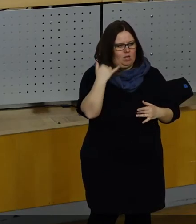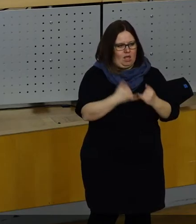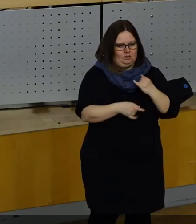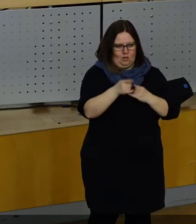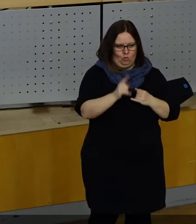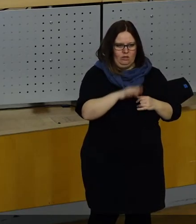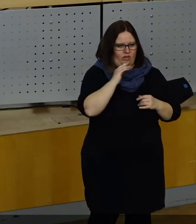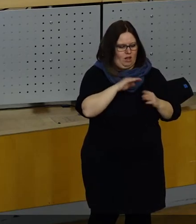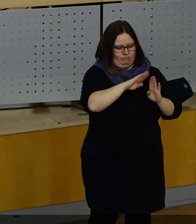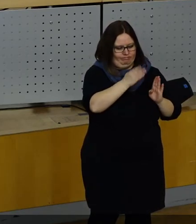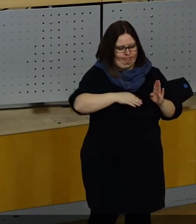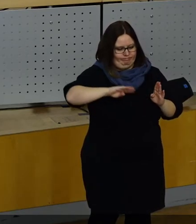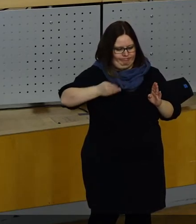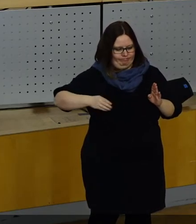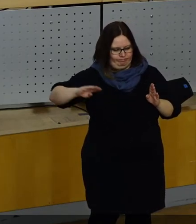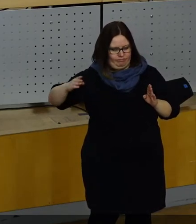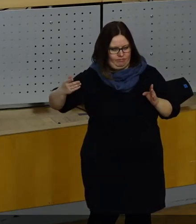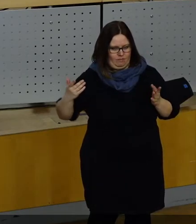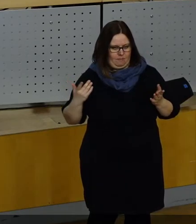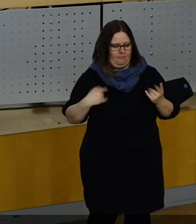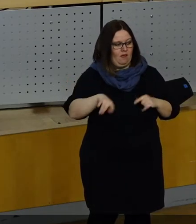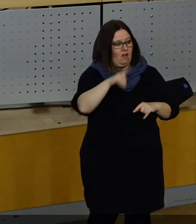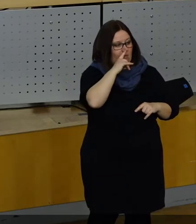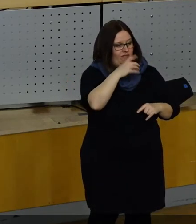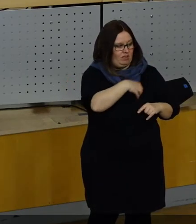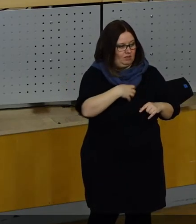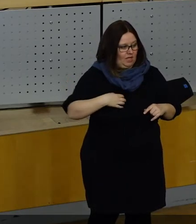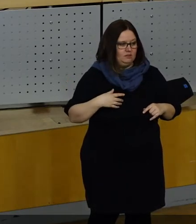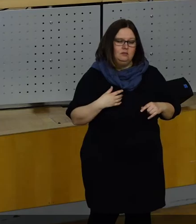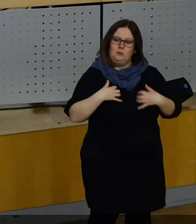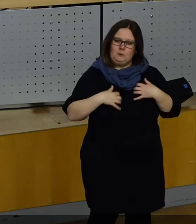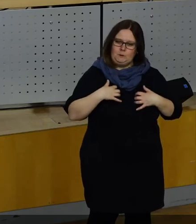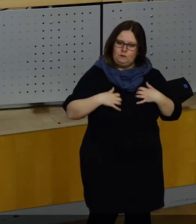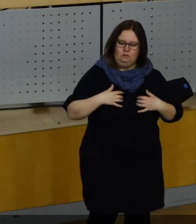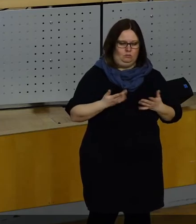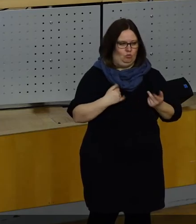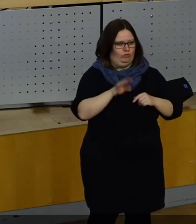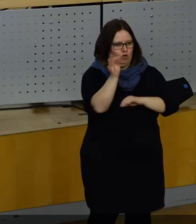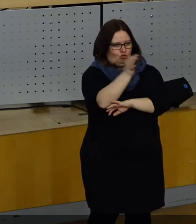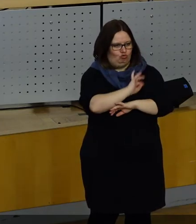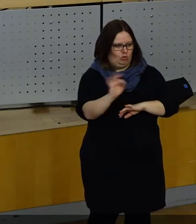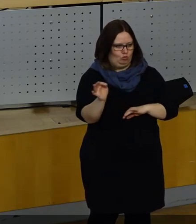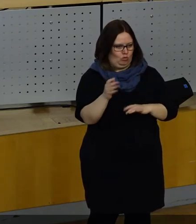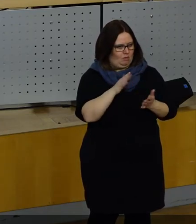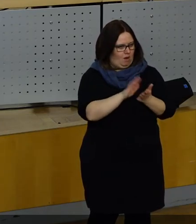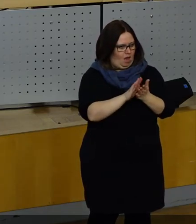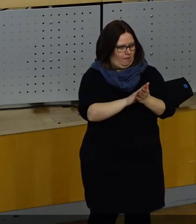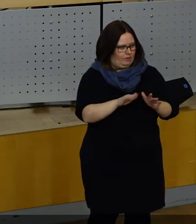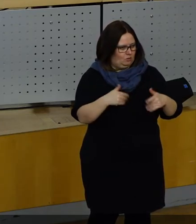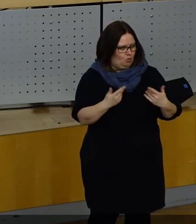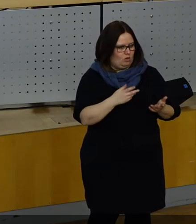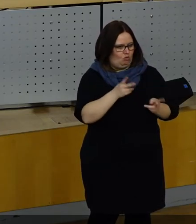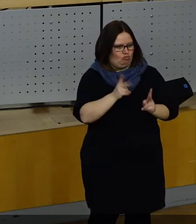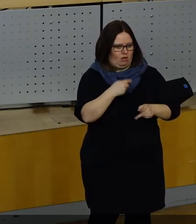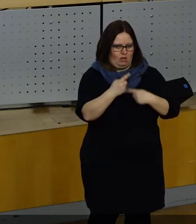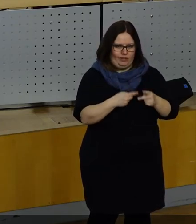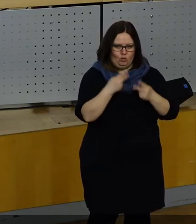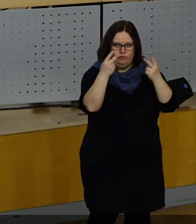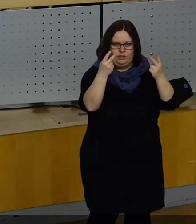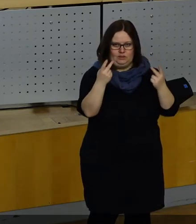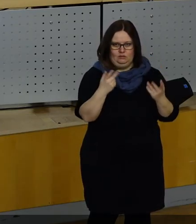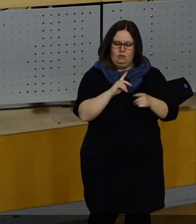Jahrhundert. Solange sich die Dresdner und Dresdner weiter mit Leidenschaft und Begeisterung für Architektur und Stadtentwicklung einsetzen, wird Dresden